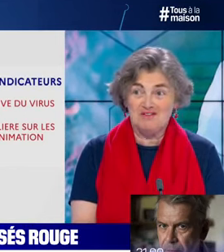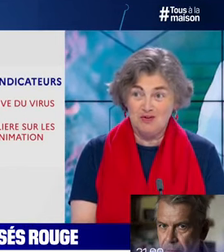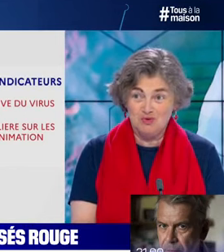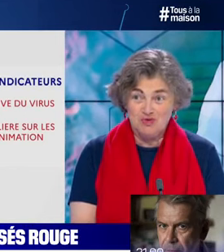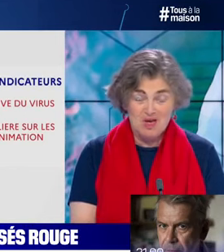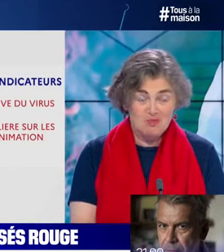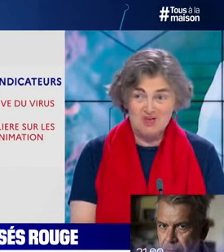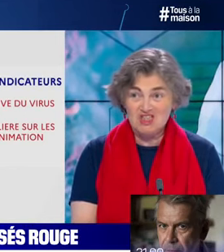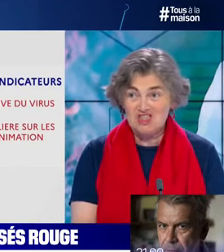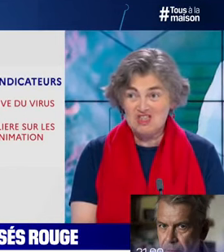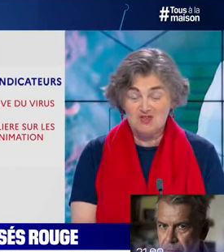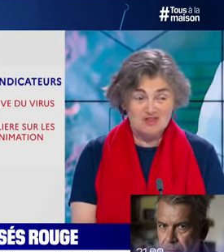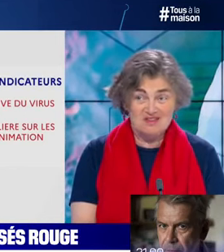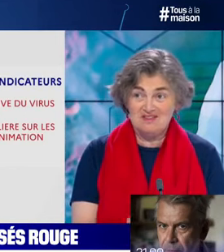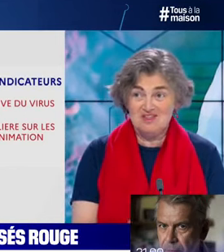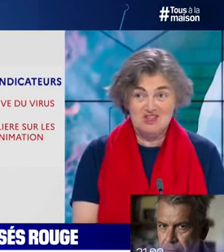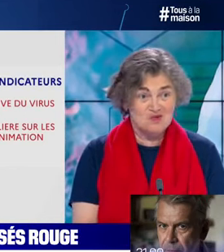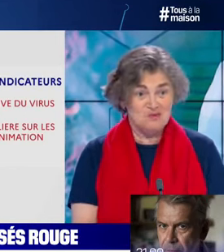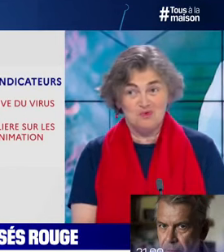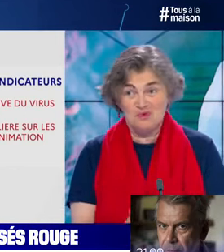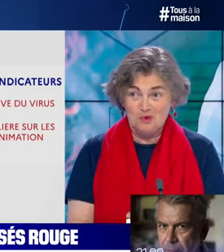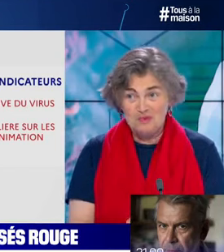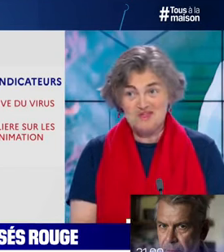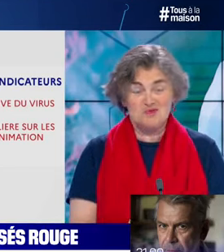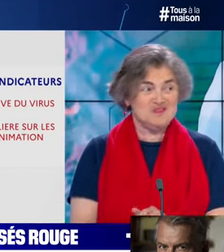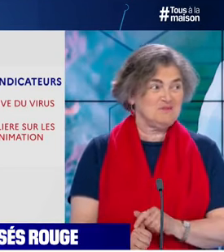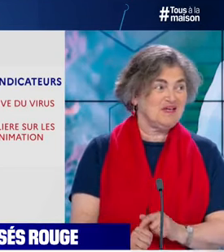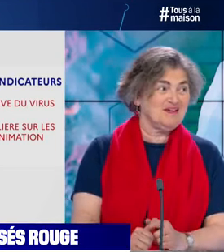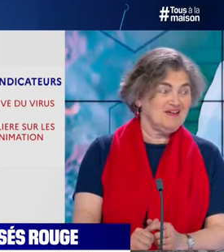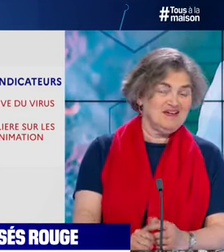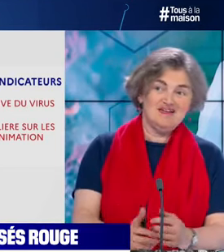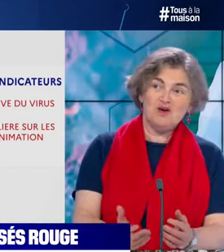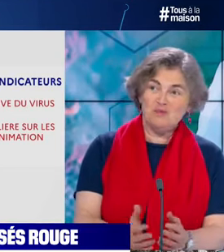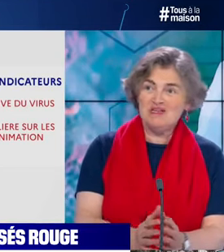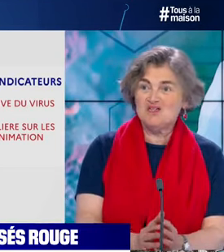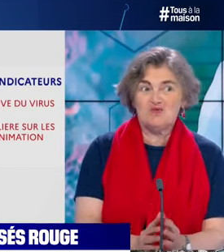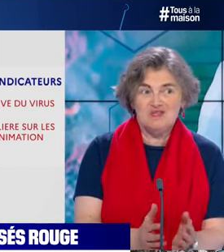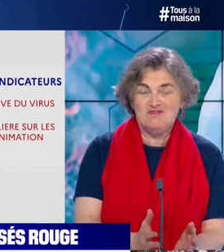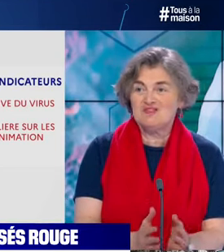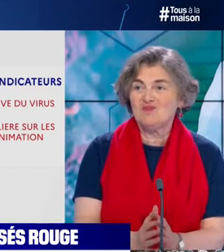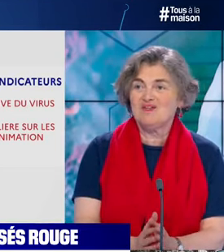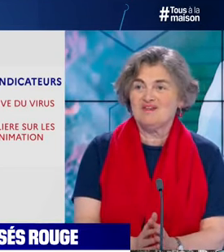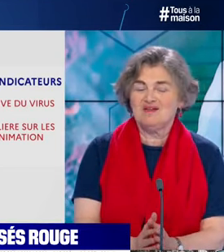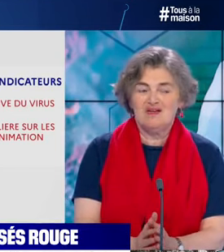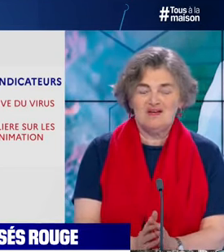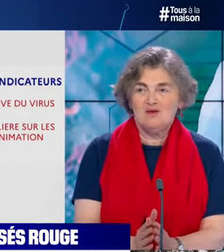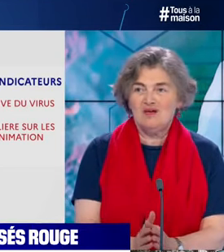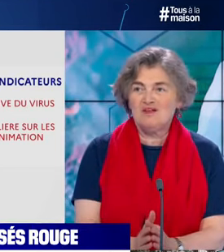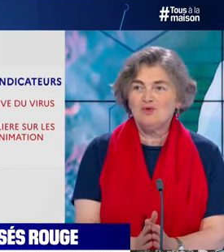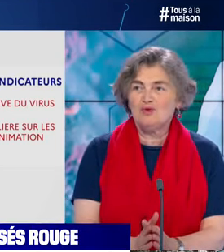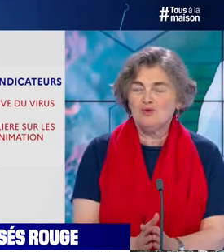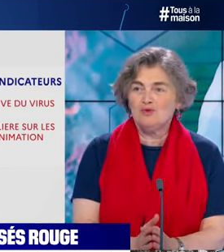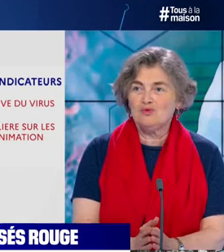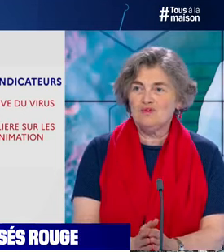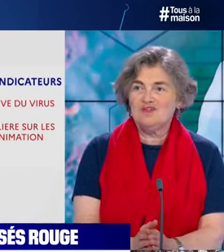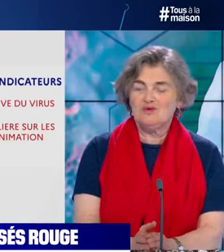énorme travail, tous, pour aller chercher les gens qui étaient terrés chez eux, pour repérer ceux qui étaient malades et accompagner ceux qui, effectivement, étaient atteints